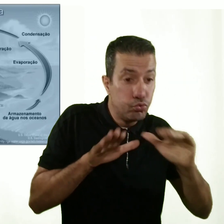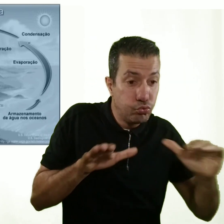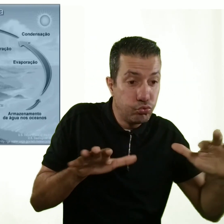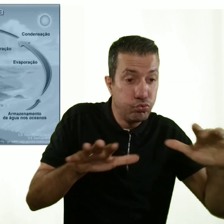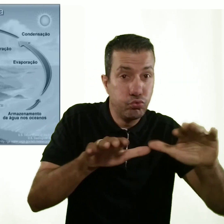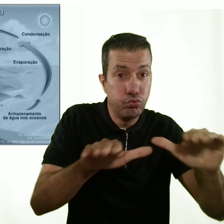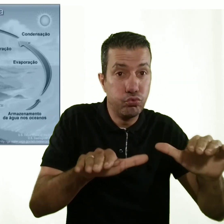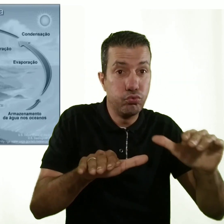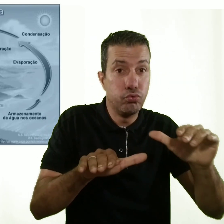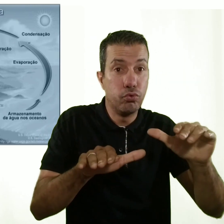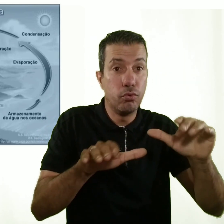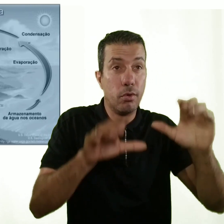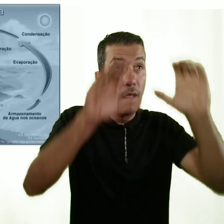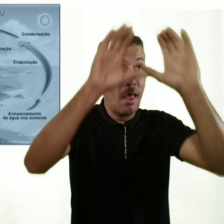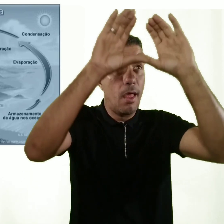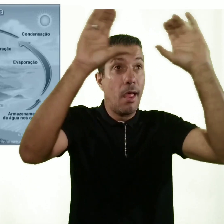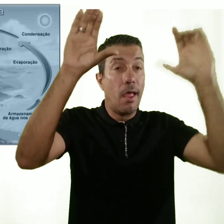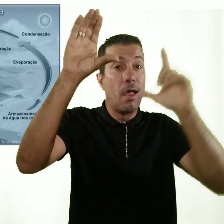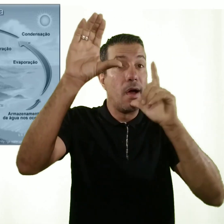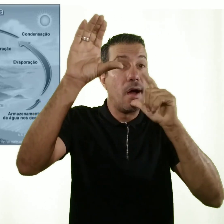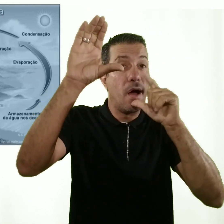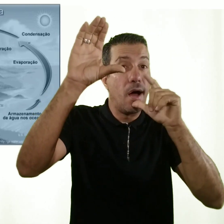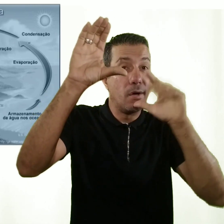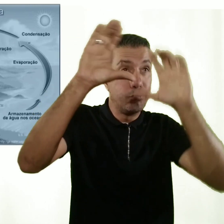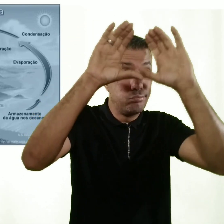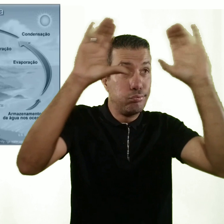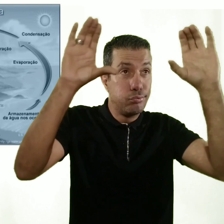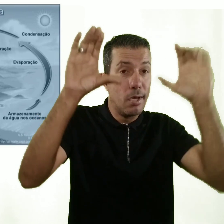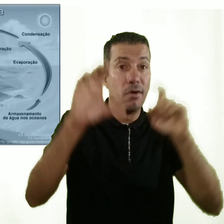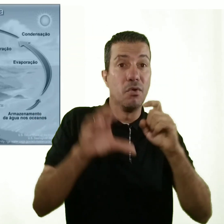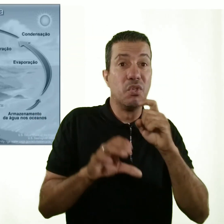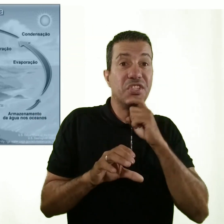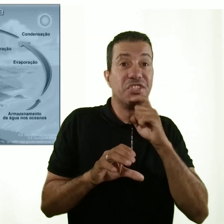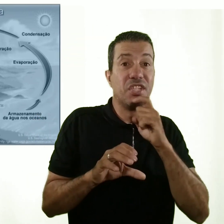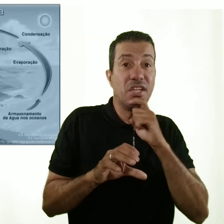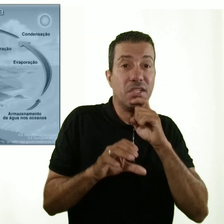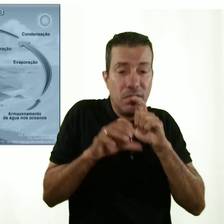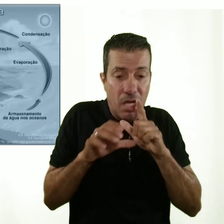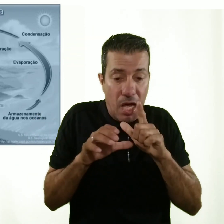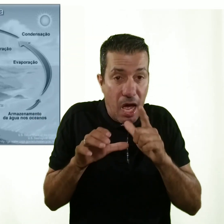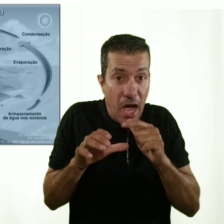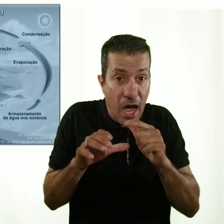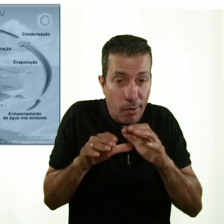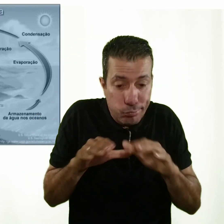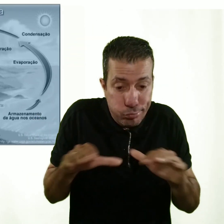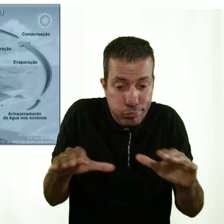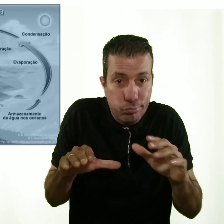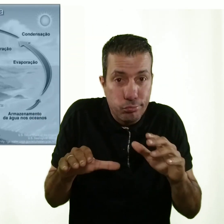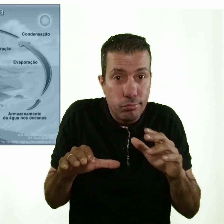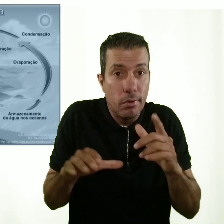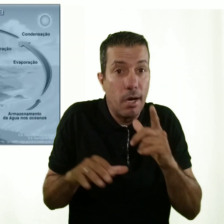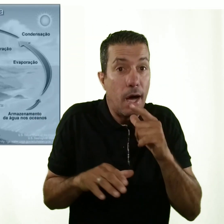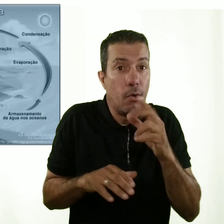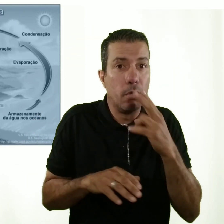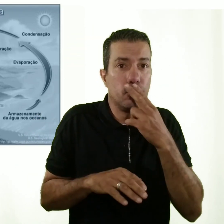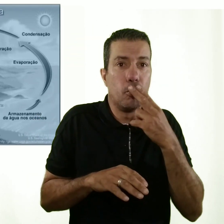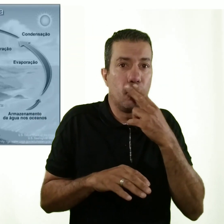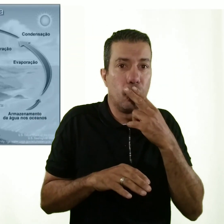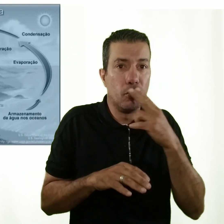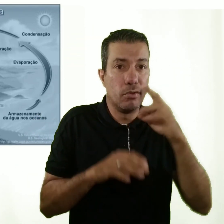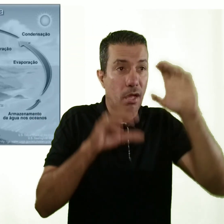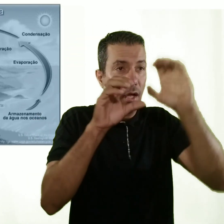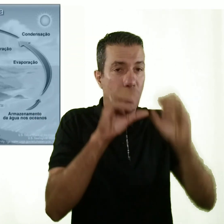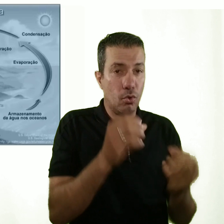na atmosfera, armazenamento de água no gelo, armazenamento de água doce. Aí tem a evaporação,